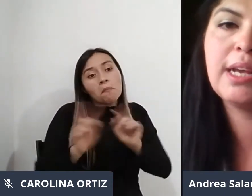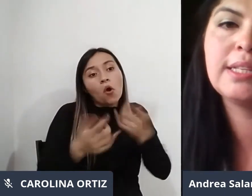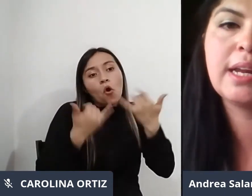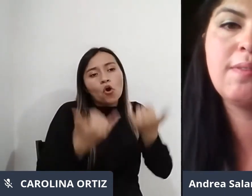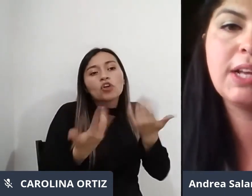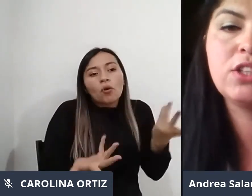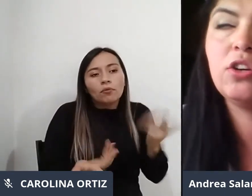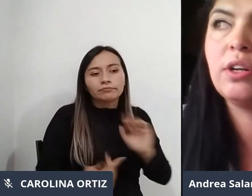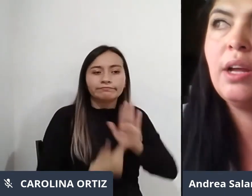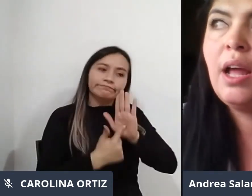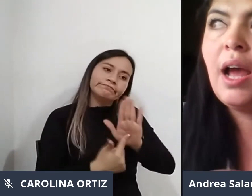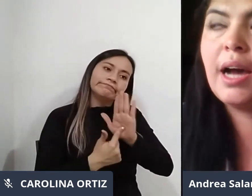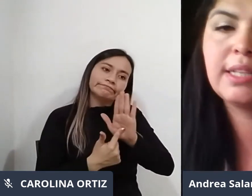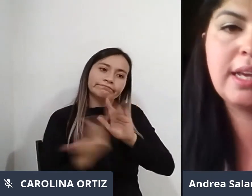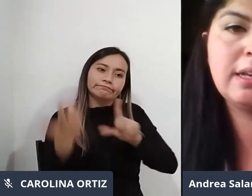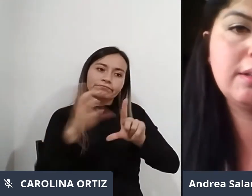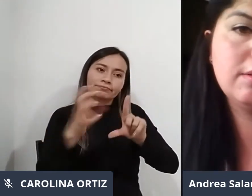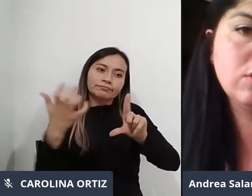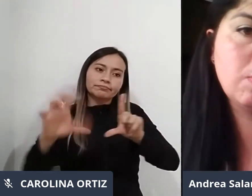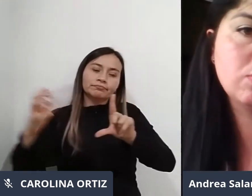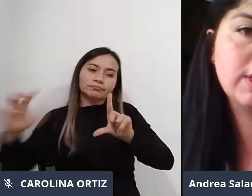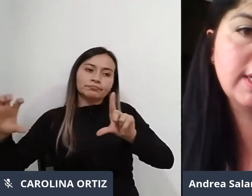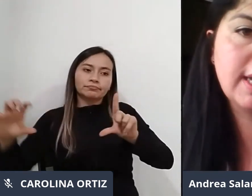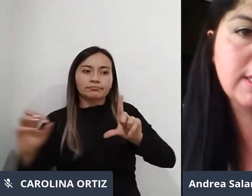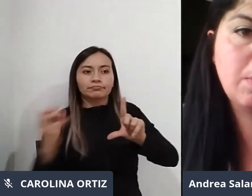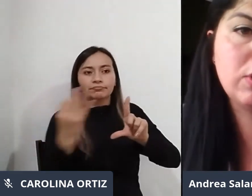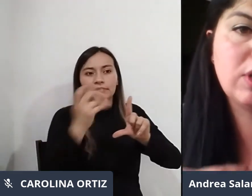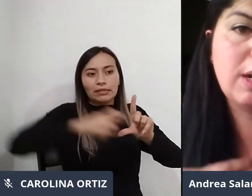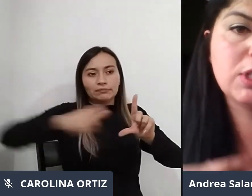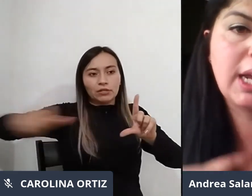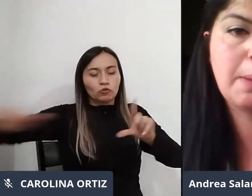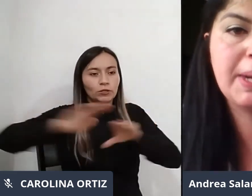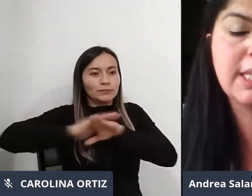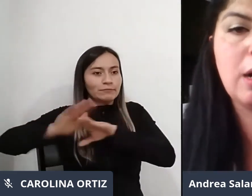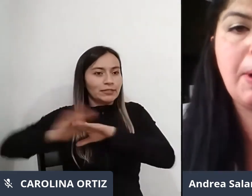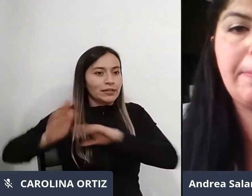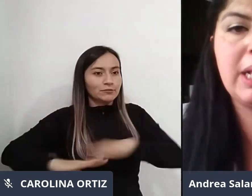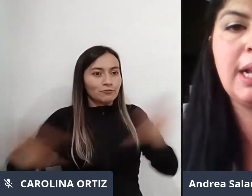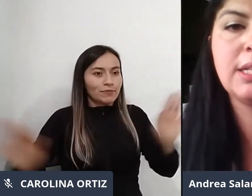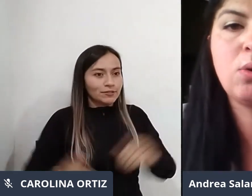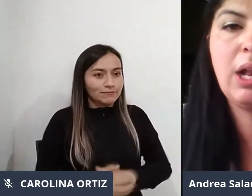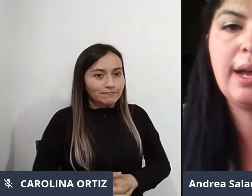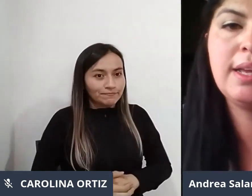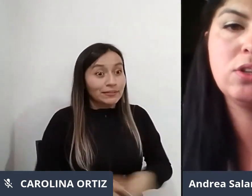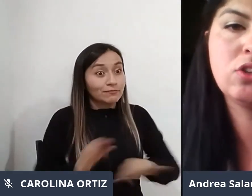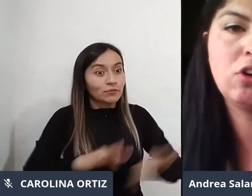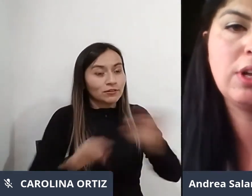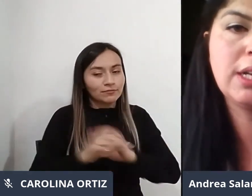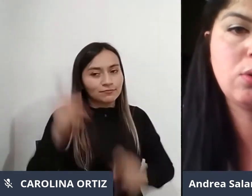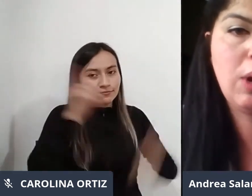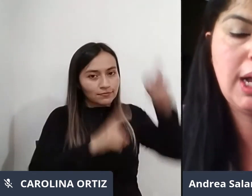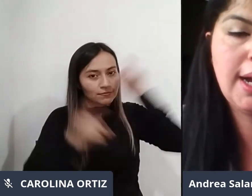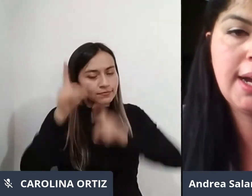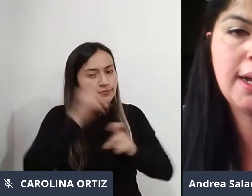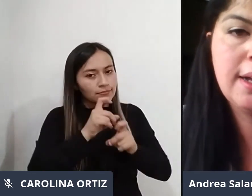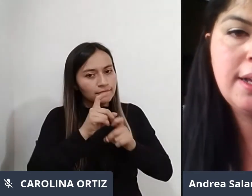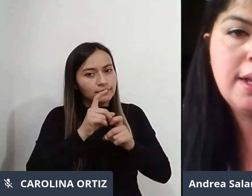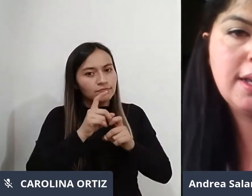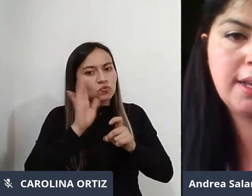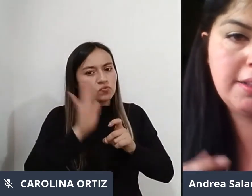Entonces, esa reflexión hace que nos demos cuenta que en este momento tenemos que repensar el papel de la escuela, y no solo de la